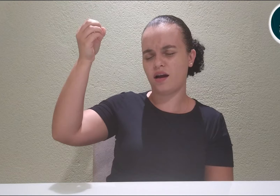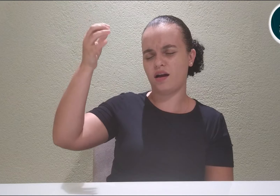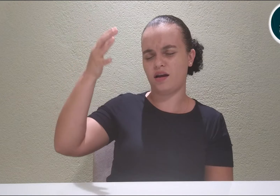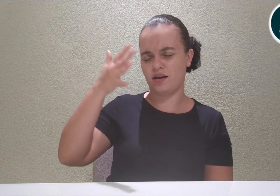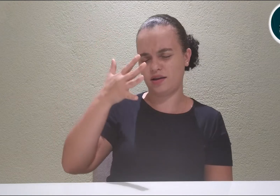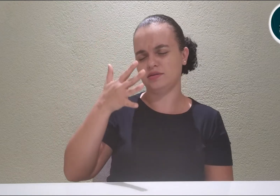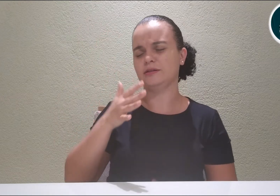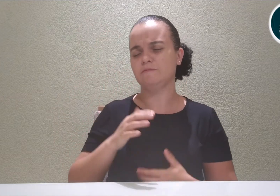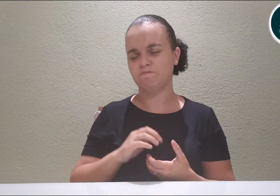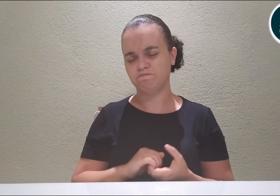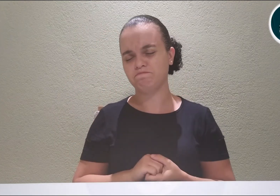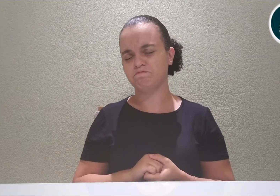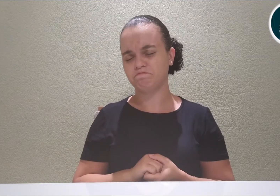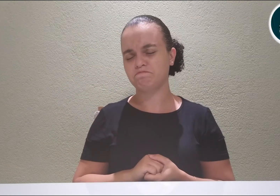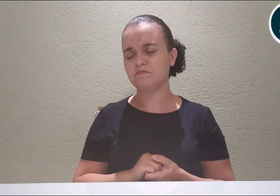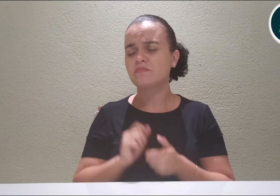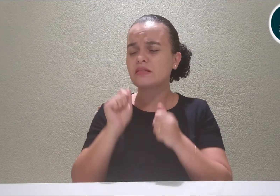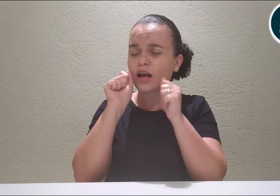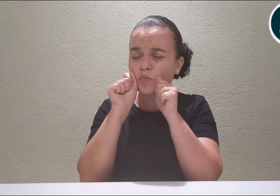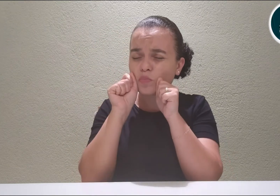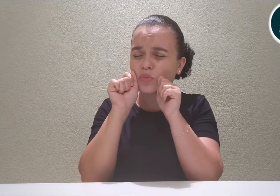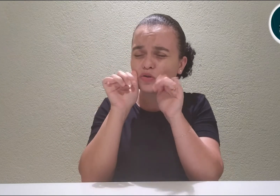presente maravilhoso da tua graça.